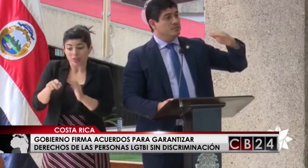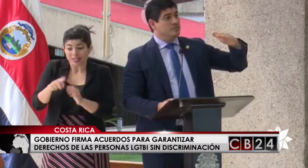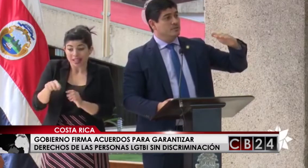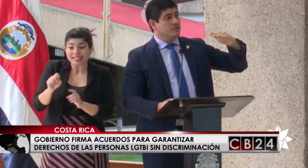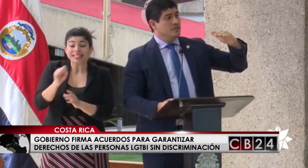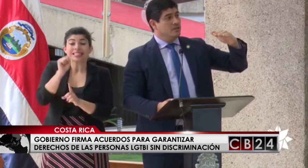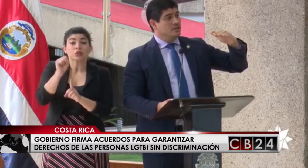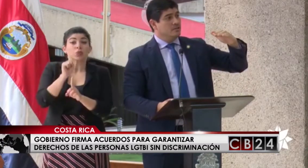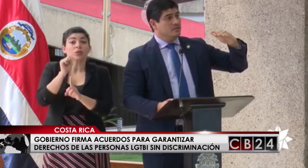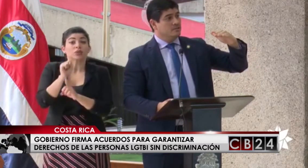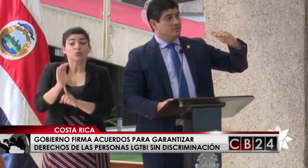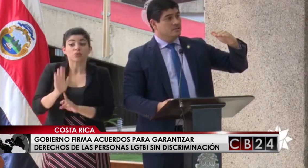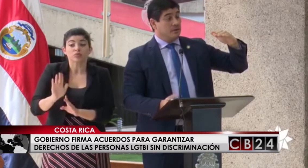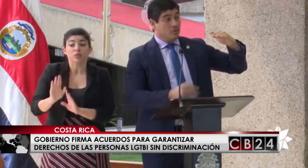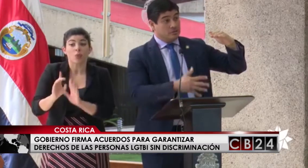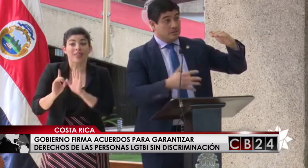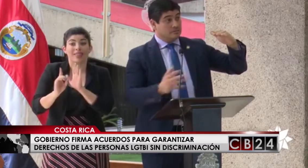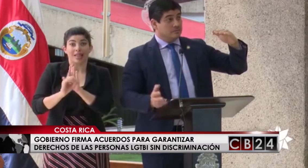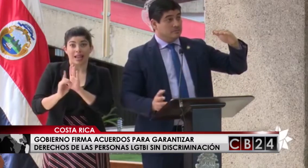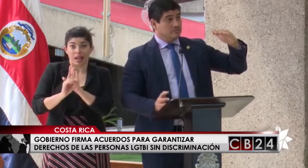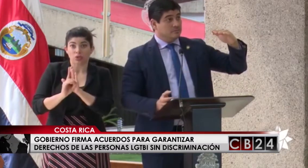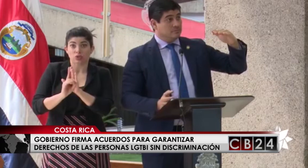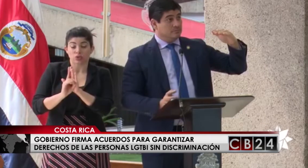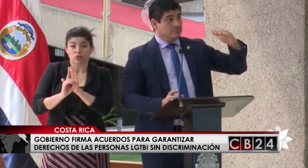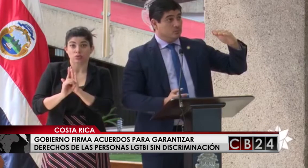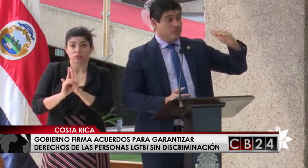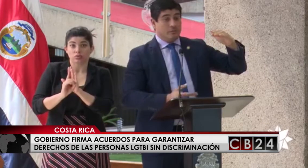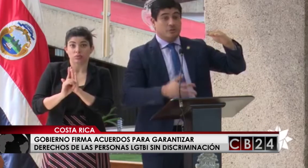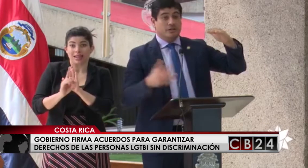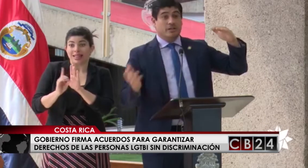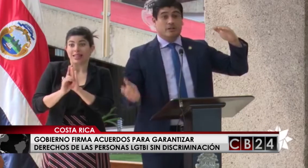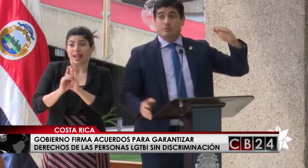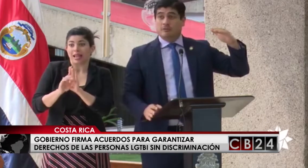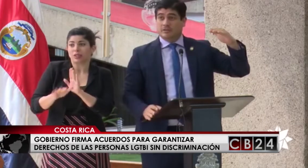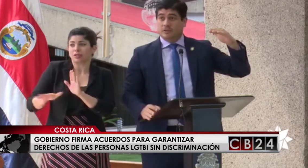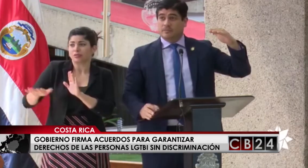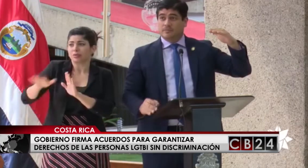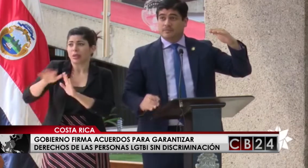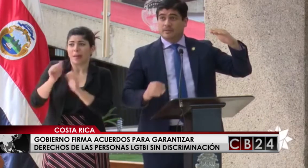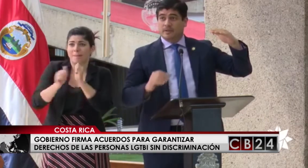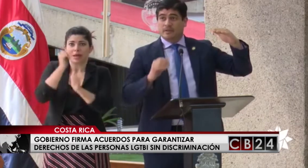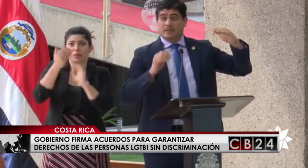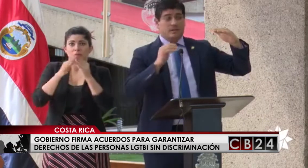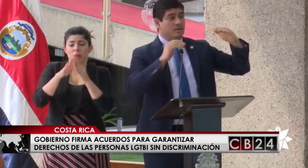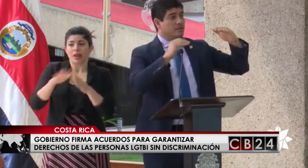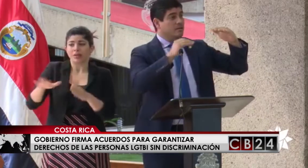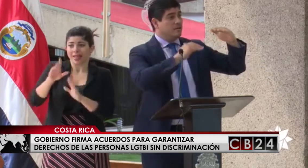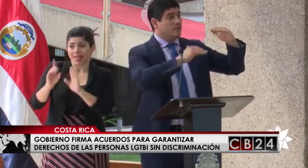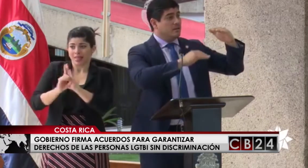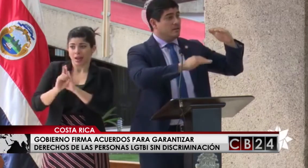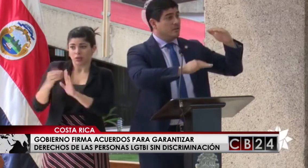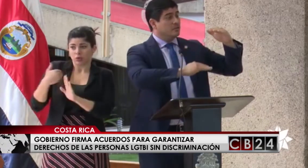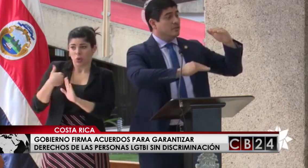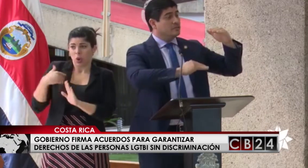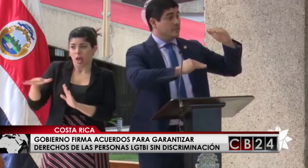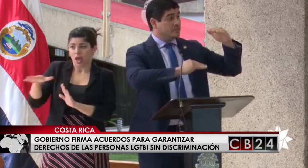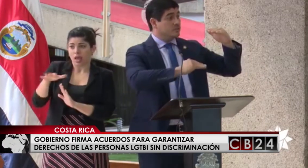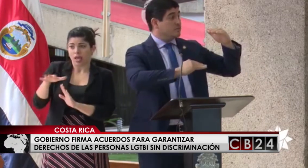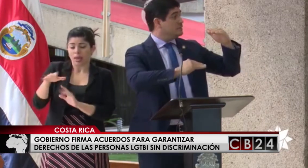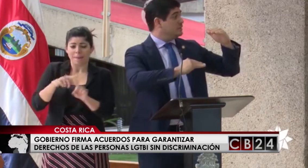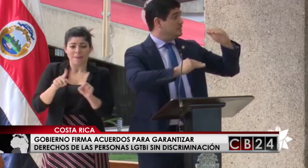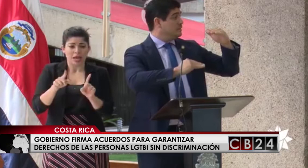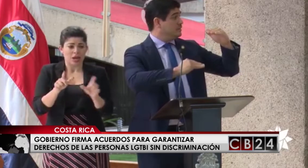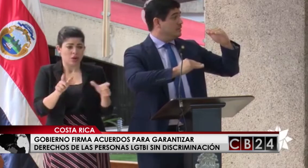derechos qué cosa una mayoría de una población y hay otras